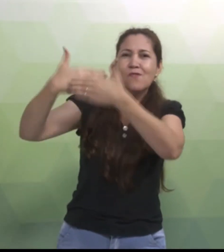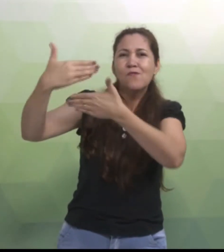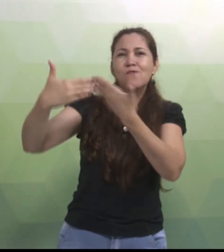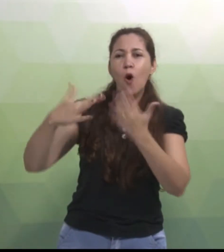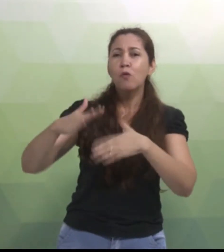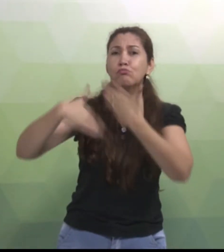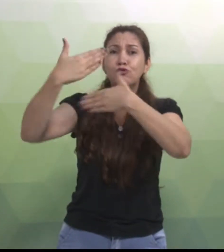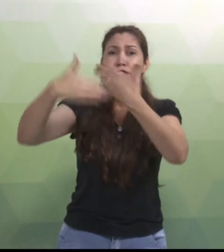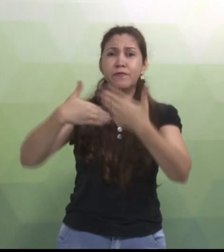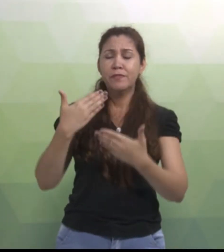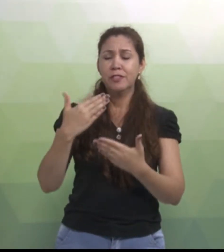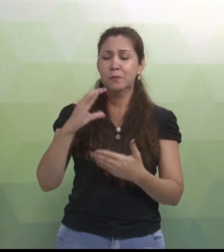construtivismo.